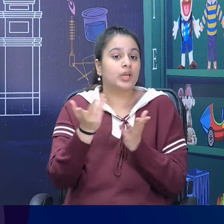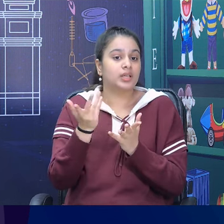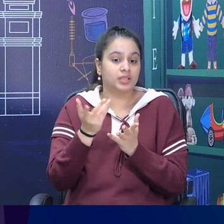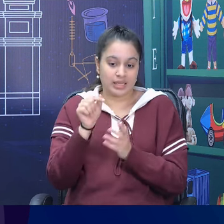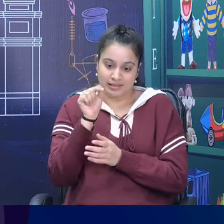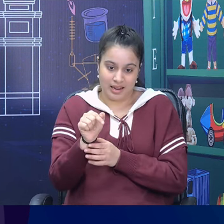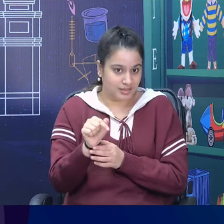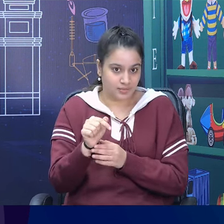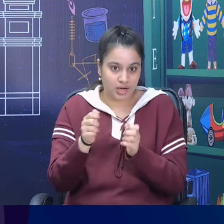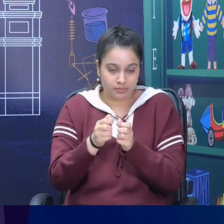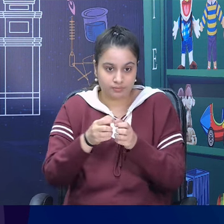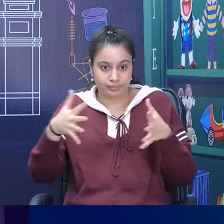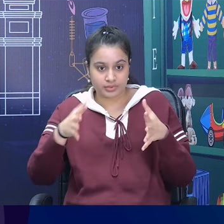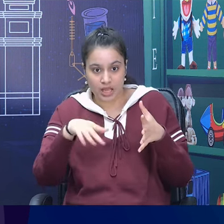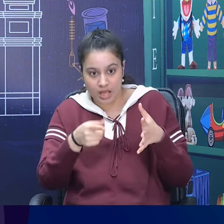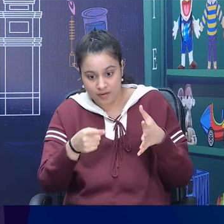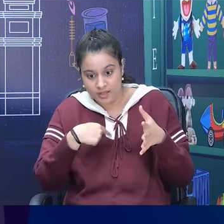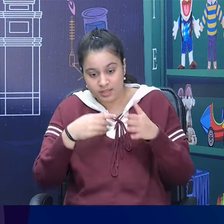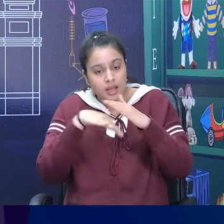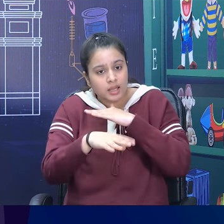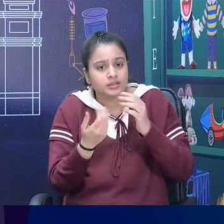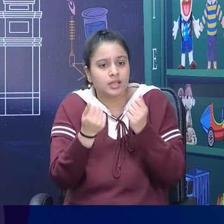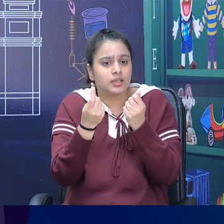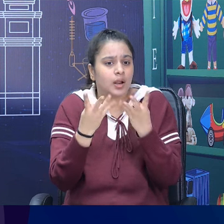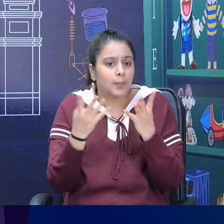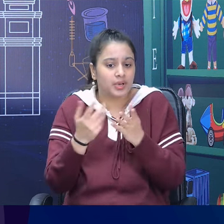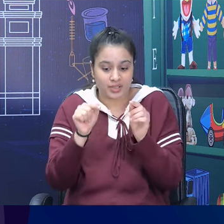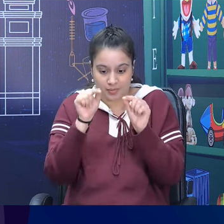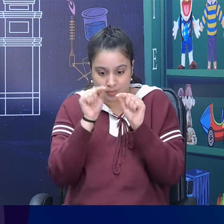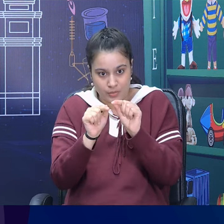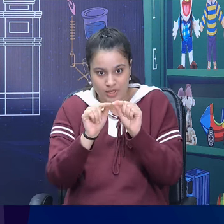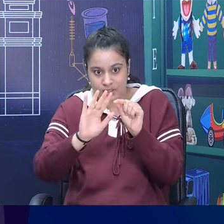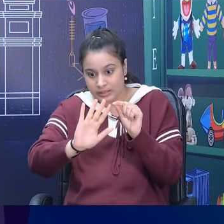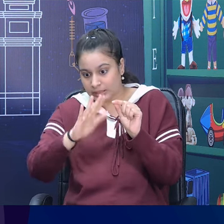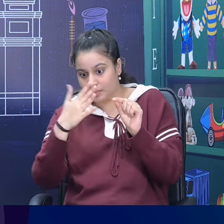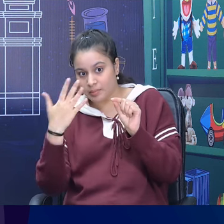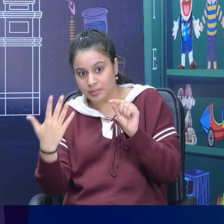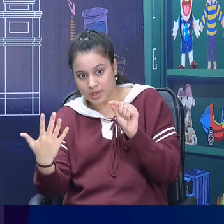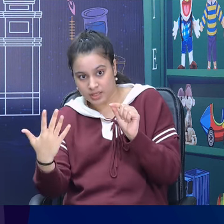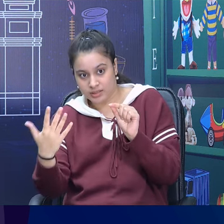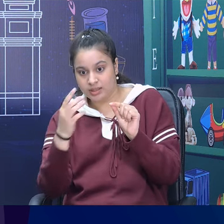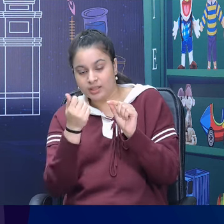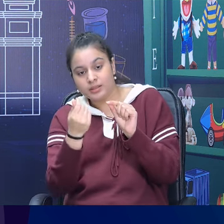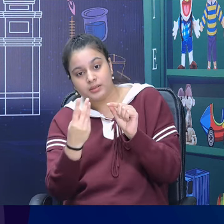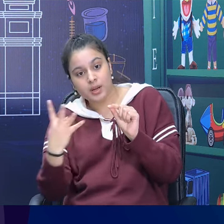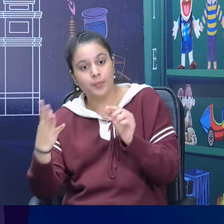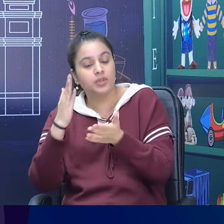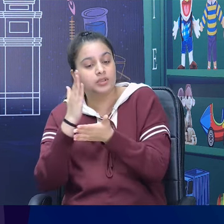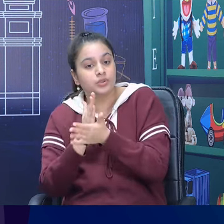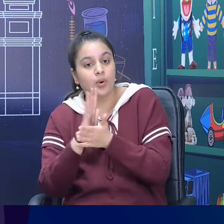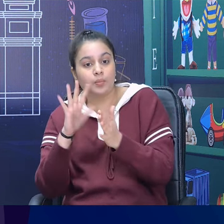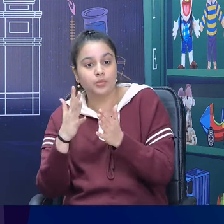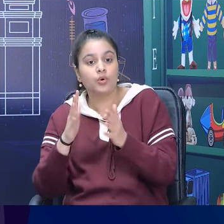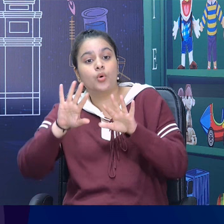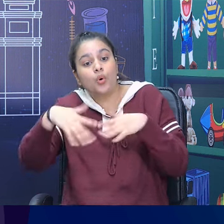एक्सपेंशन इन व्हिच द नंबर आफ्टर द डेसीमल पॉइंट इ इज नॉन टर्मिनेटिंग एंड द डेसीमल नंबर आर